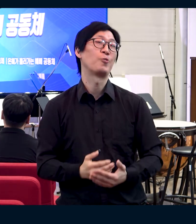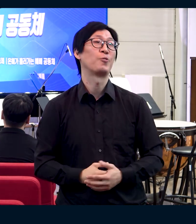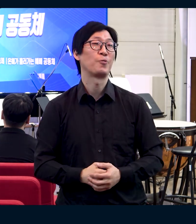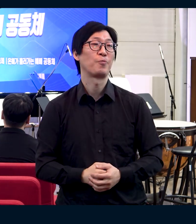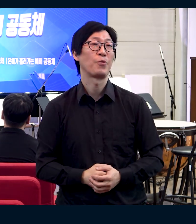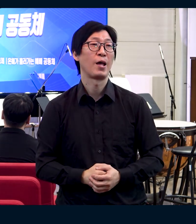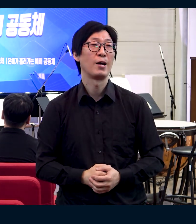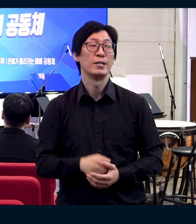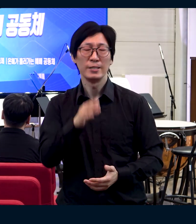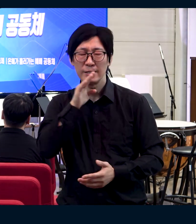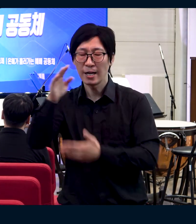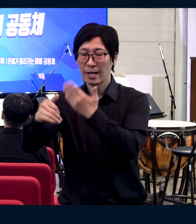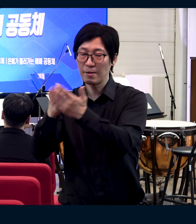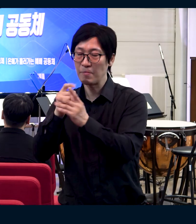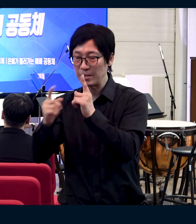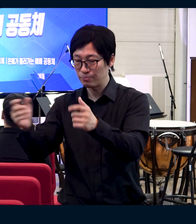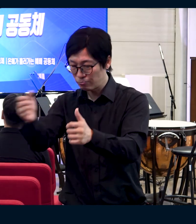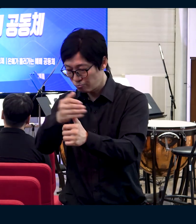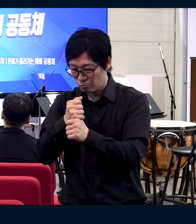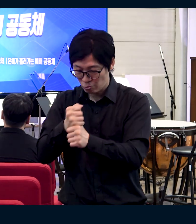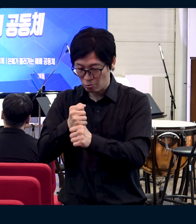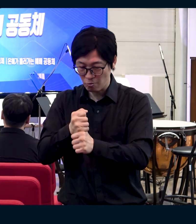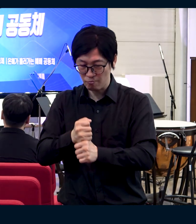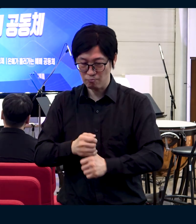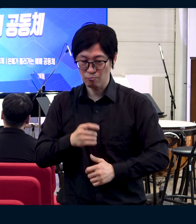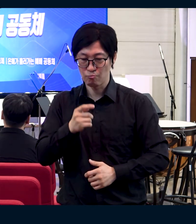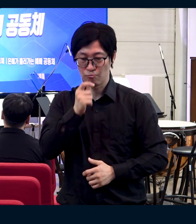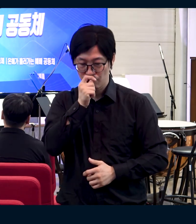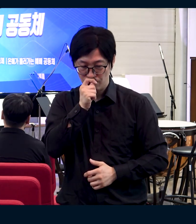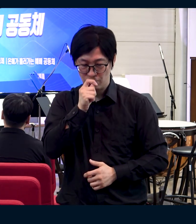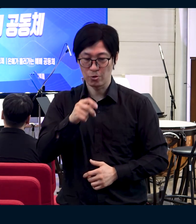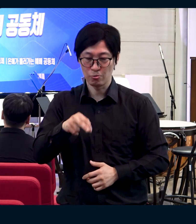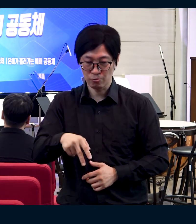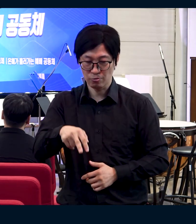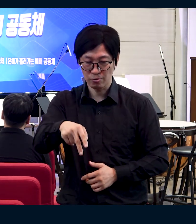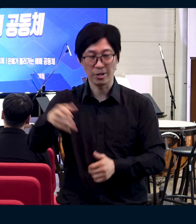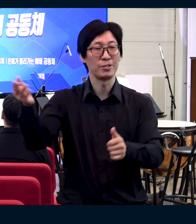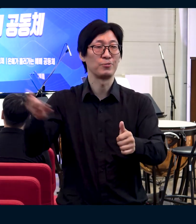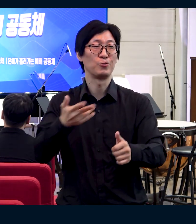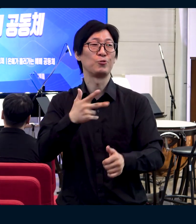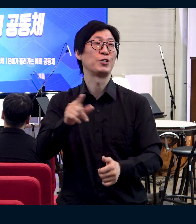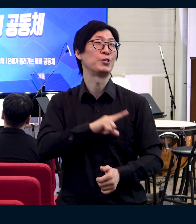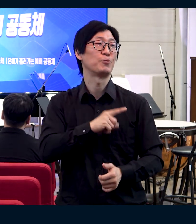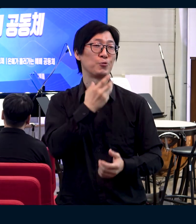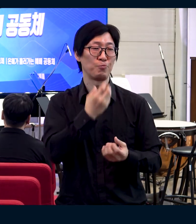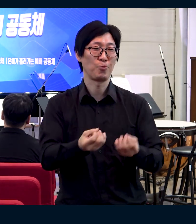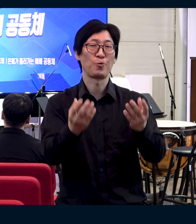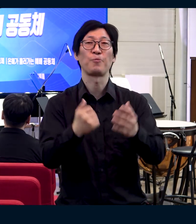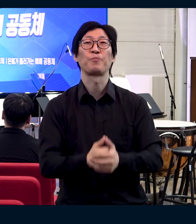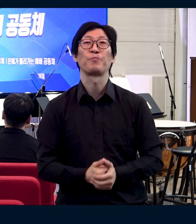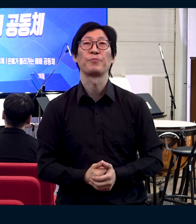말고, 정말 하나님 말씀 붙들고 우직하게 신앙생활을 할 수 있기를 주님을 축원합니다.